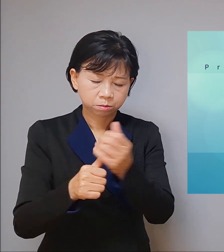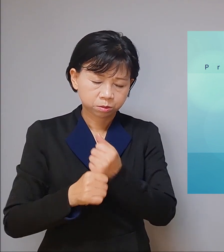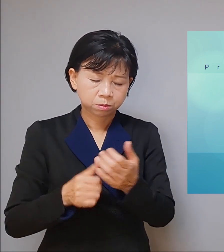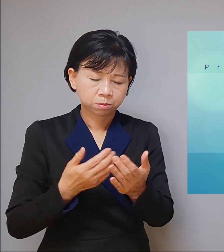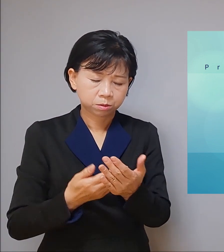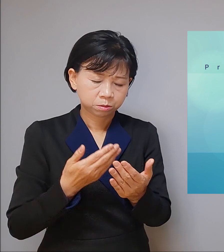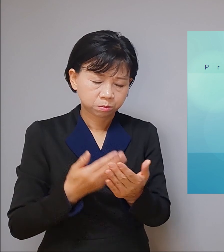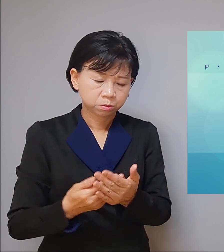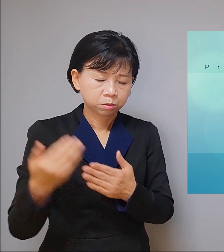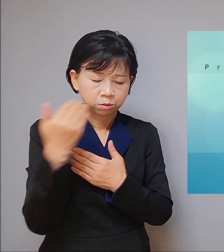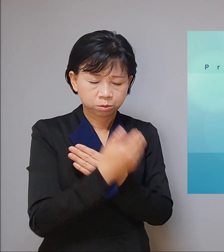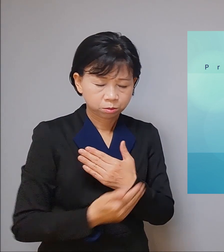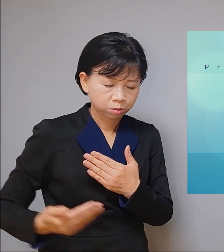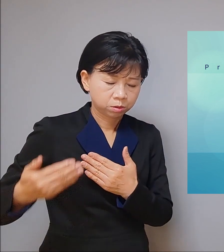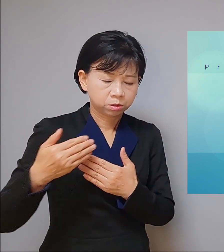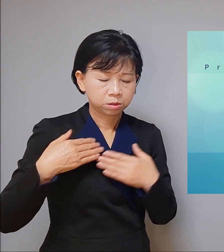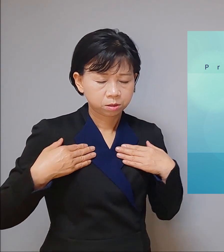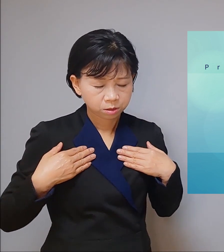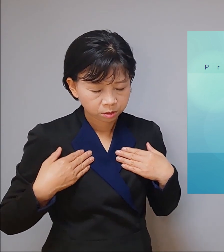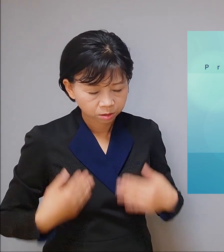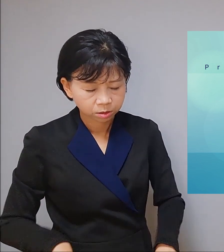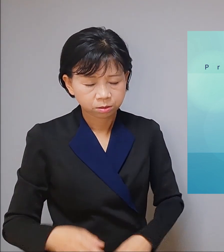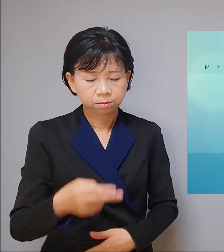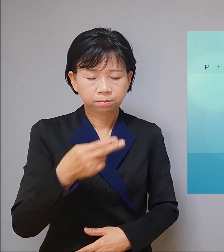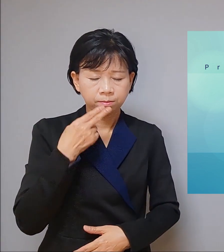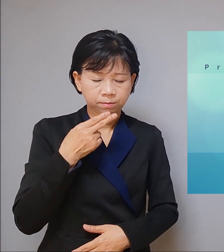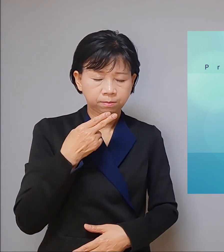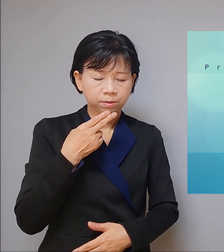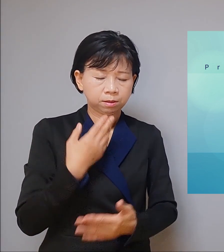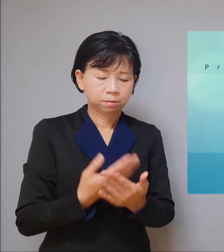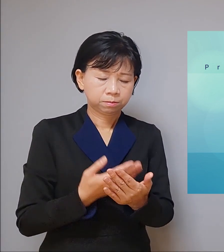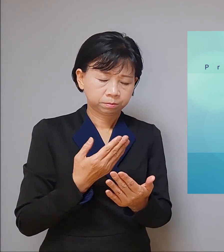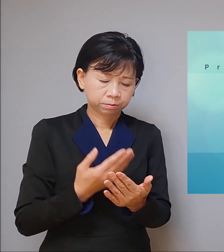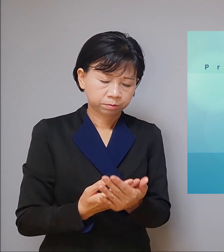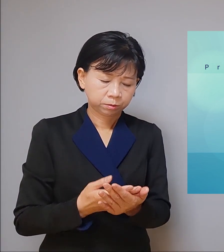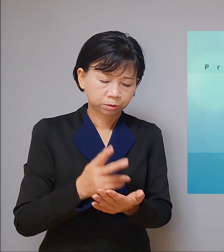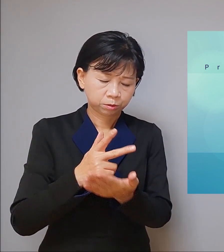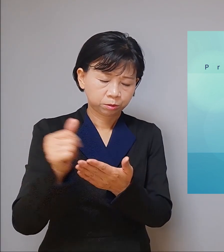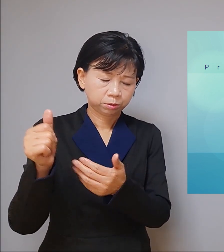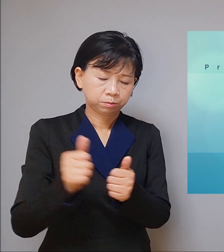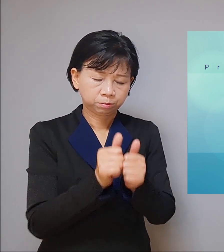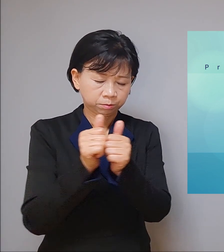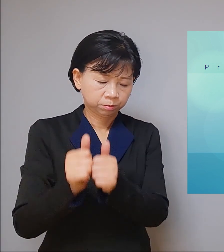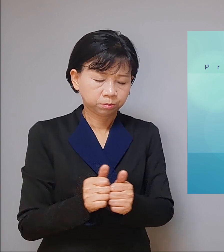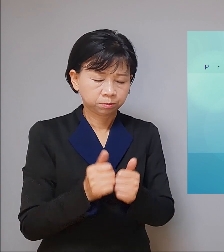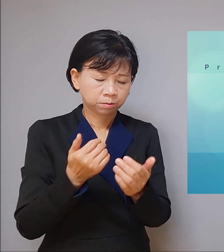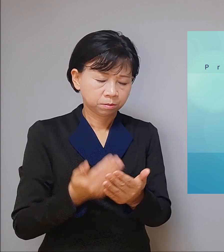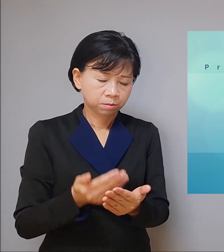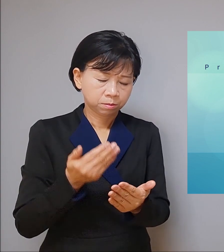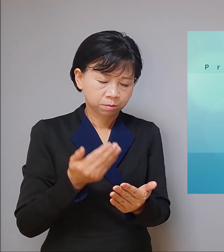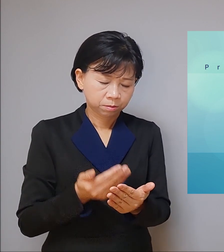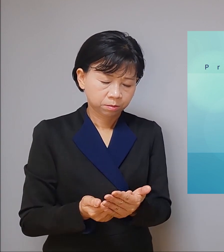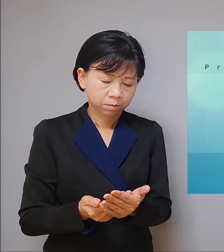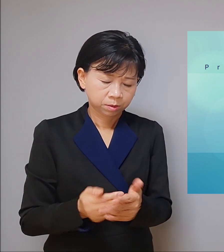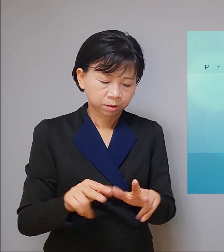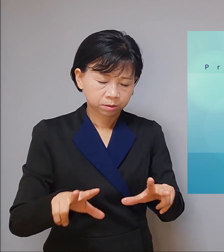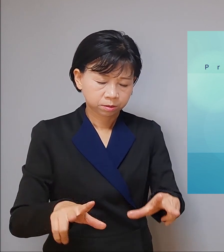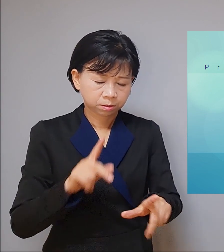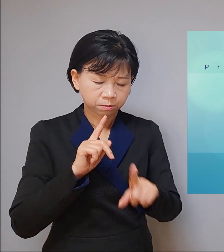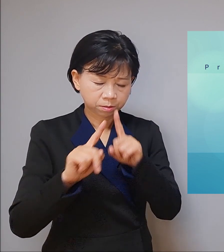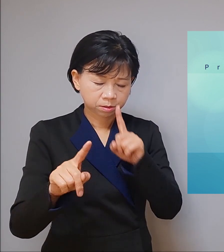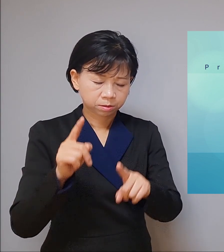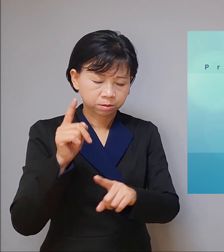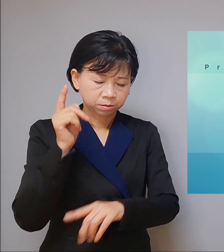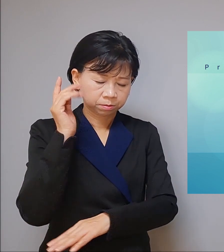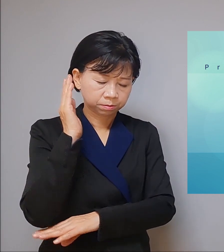붙들어 주시고 육체적으로도 지치지 않고 피곤치 않으시도록 주님 동행하여 주시옵소서. 이 시간